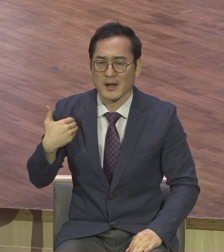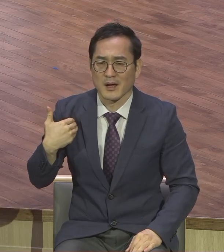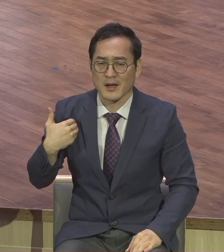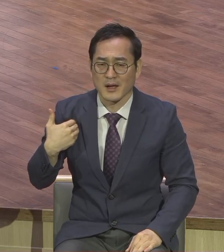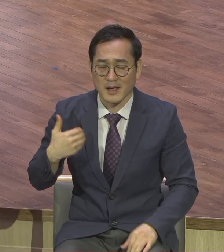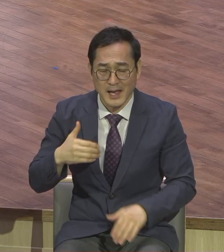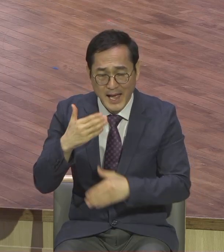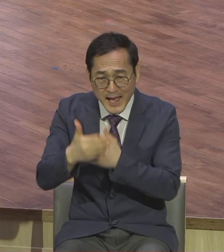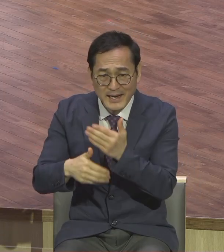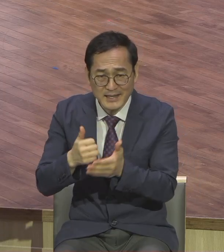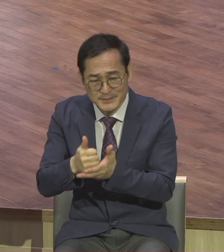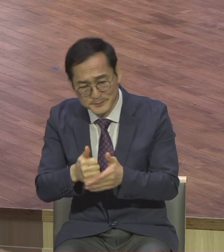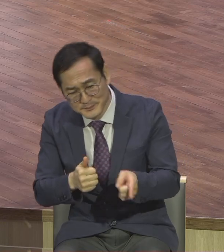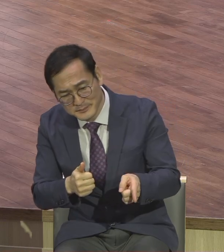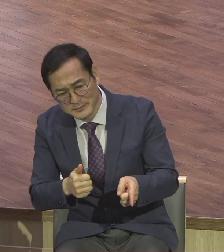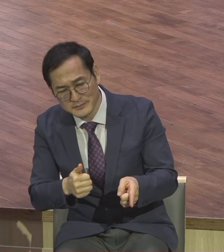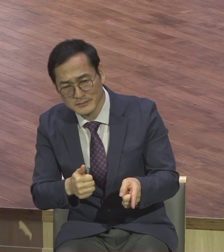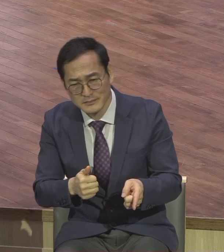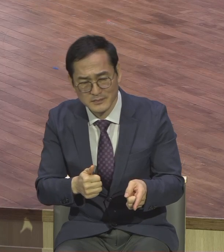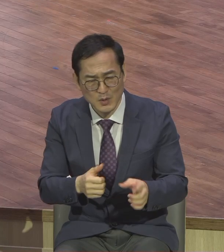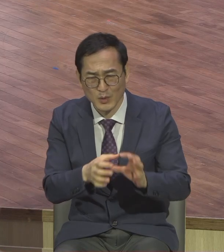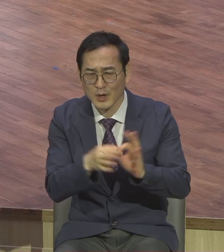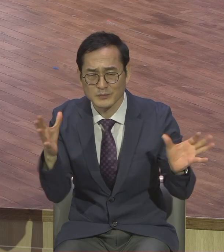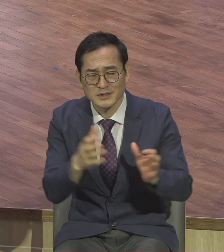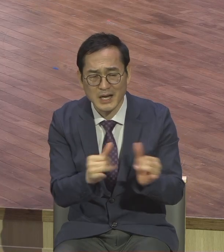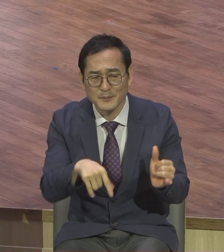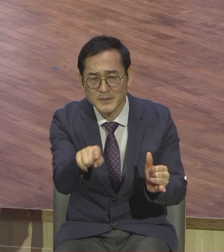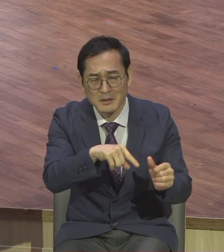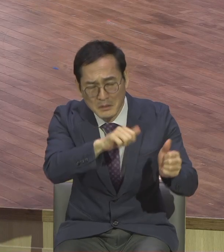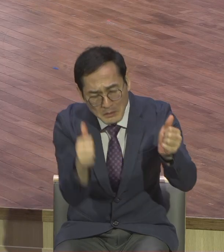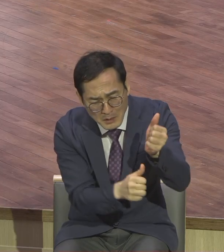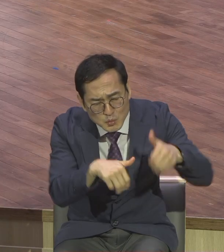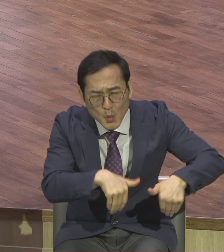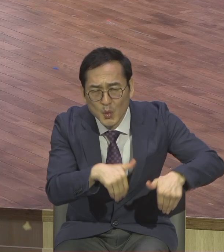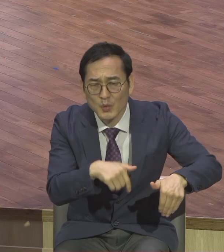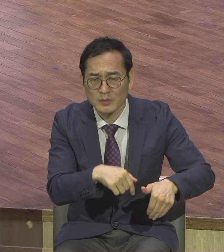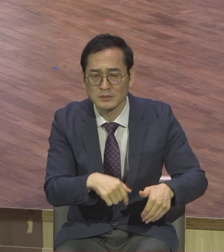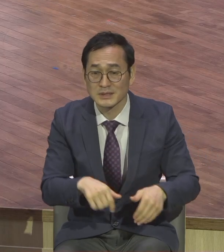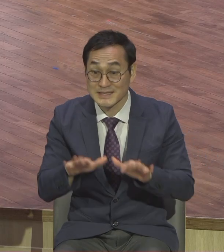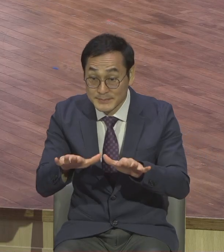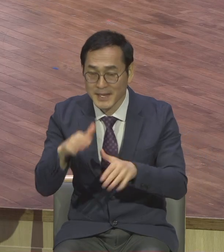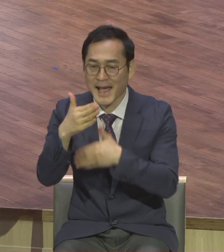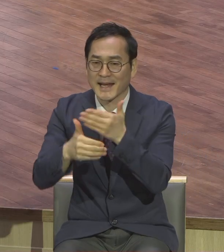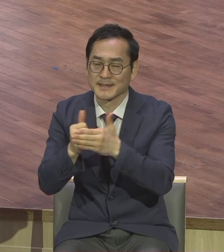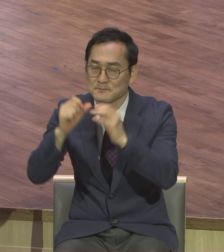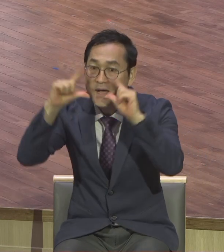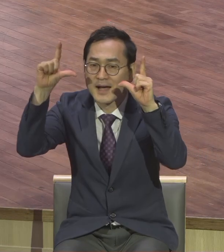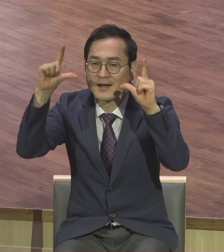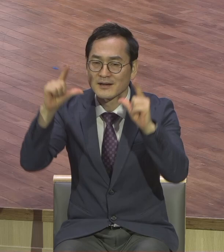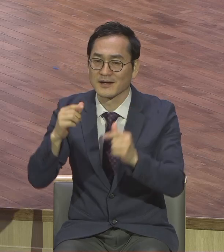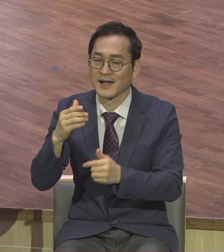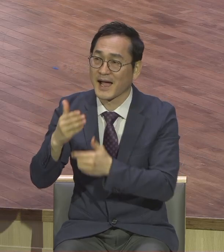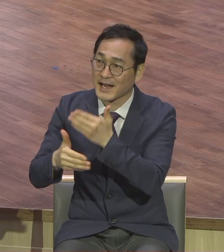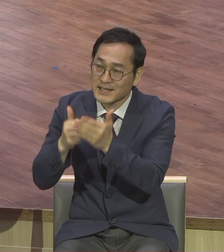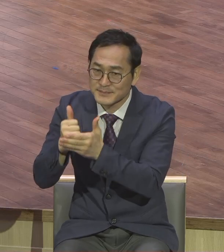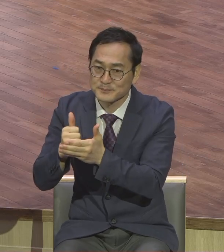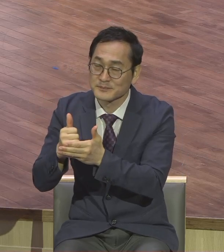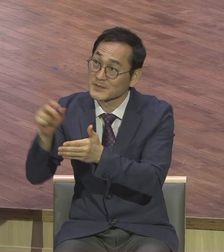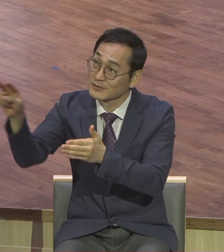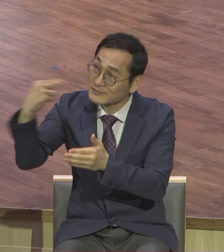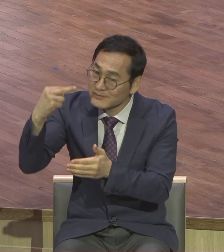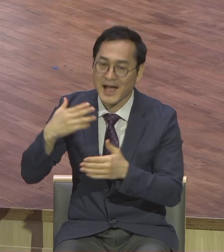아닌 자들에게 종노릇 하였더니 이제는 너희가 하나님을 알 뿐 아니라 더욱이 하나님이 아신